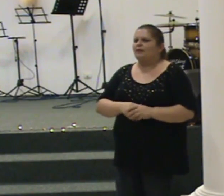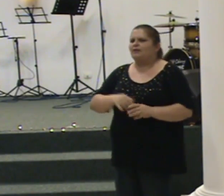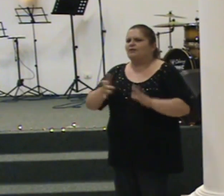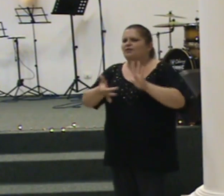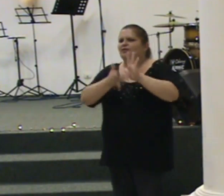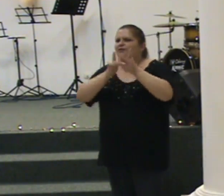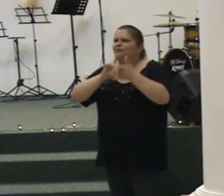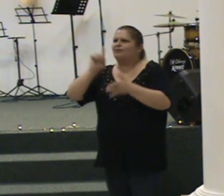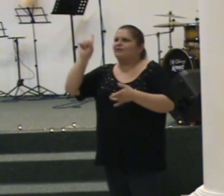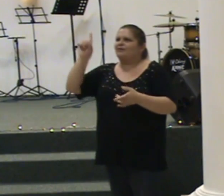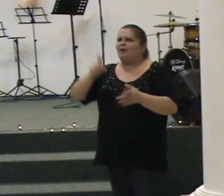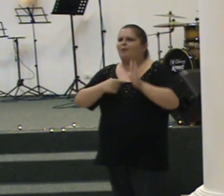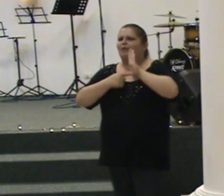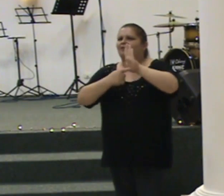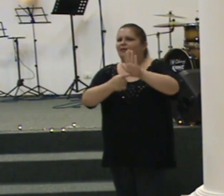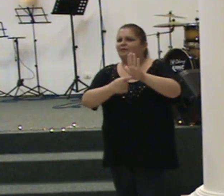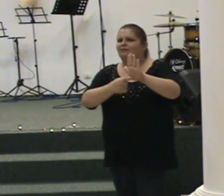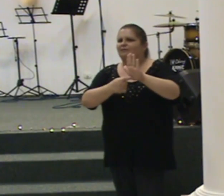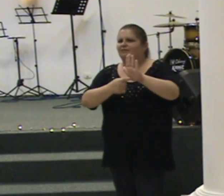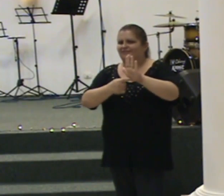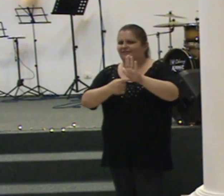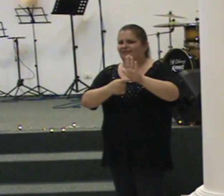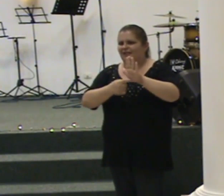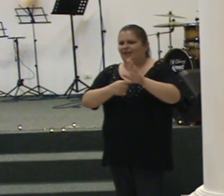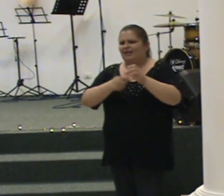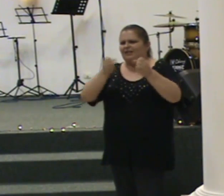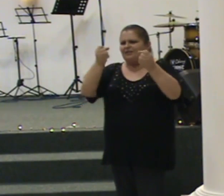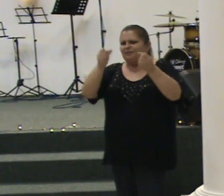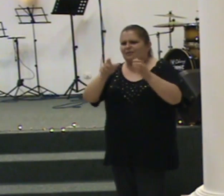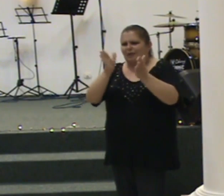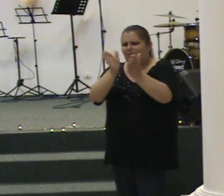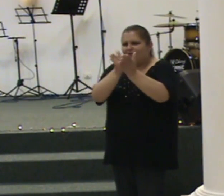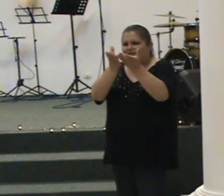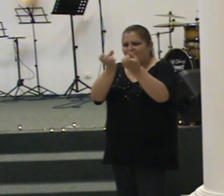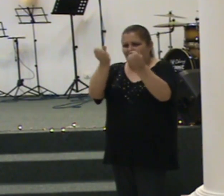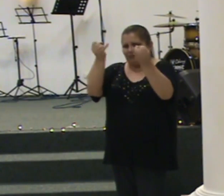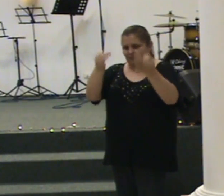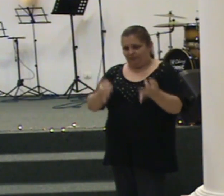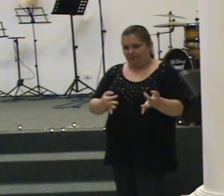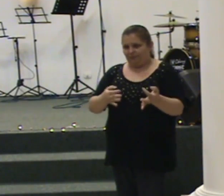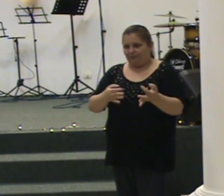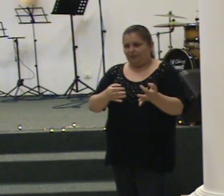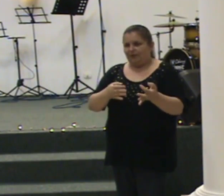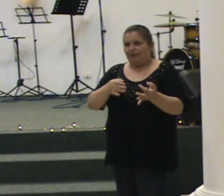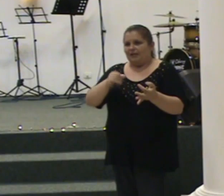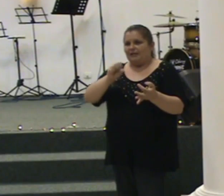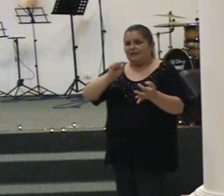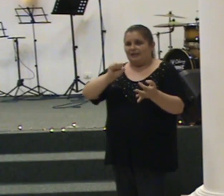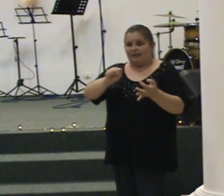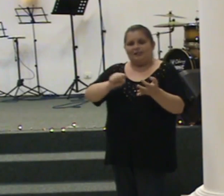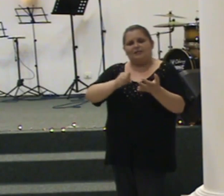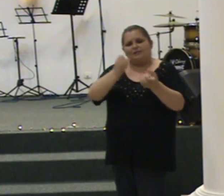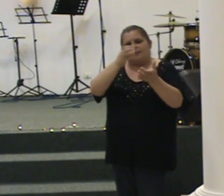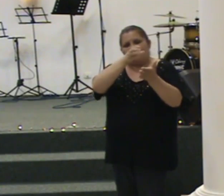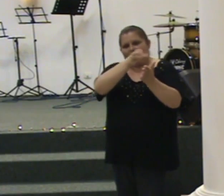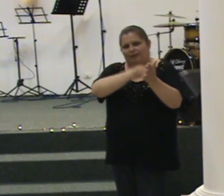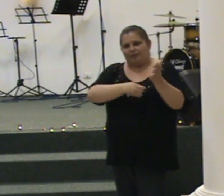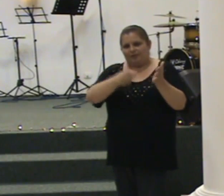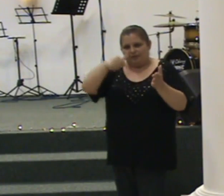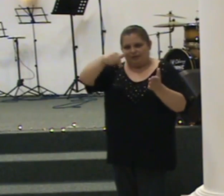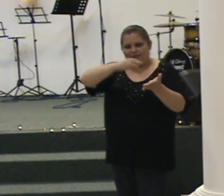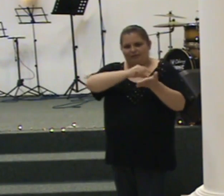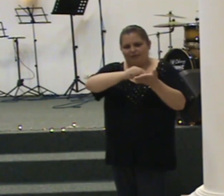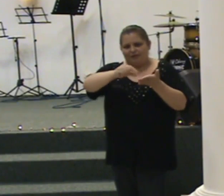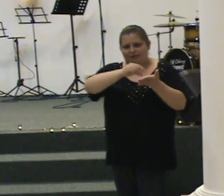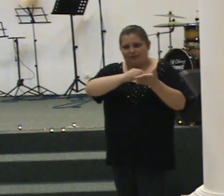Quando Jesus viria, quando viria o Redentor. A palavra diz aqui, que Isaías 7,14, o mesmo Senhor vos dará um sinal. Eis que